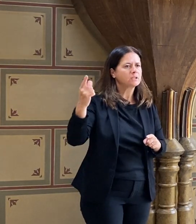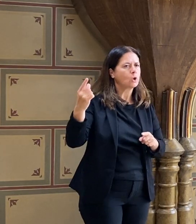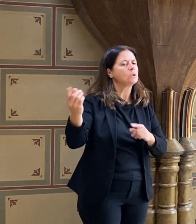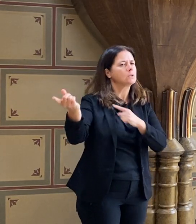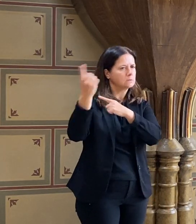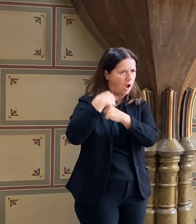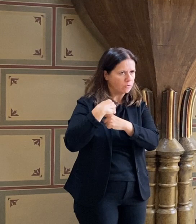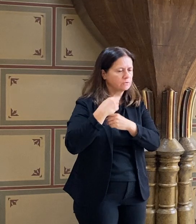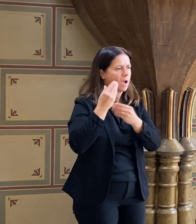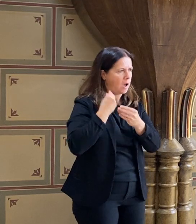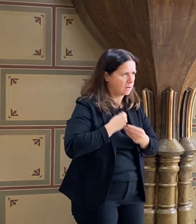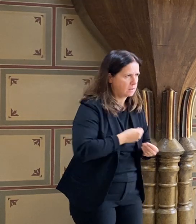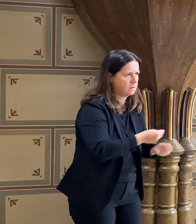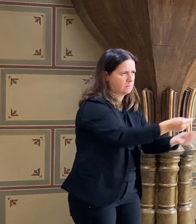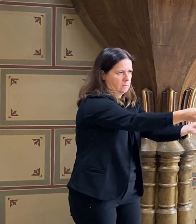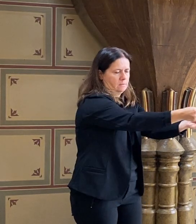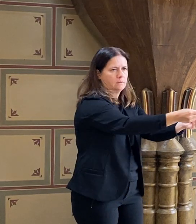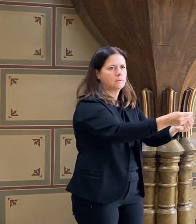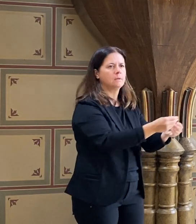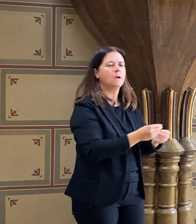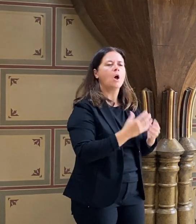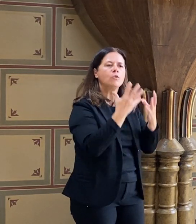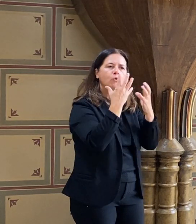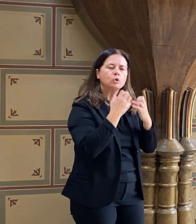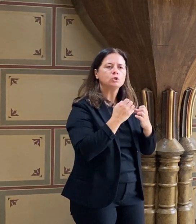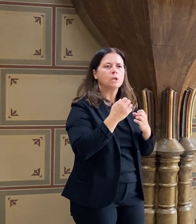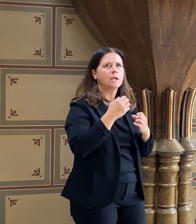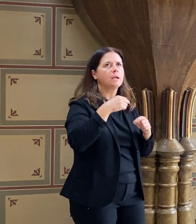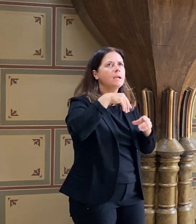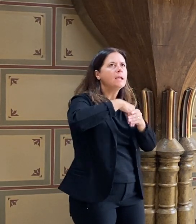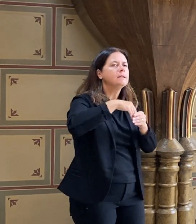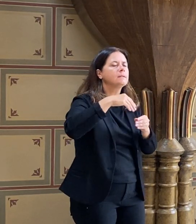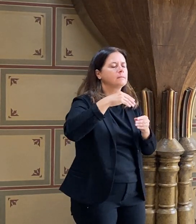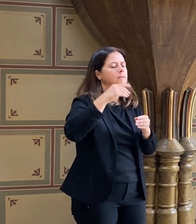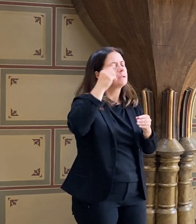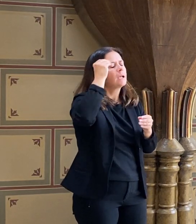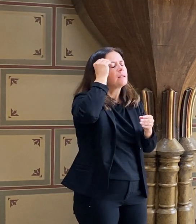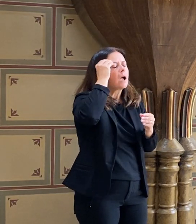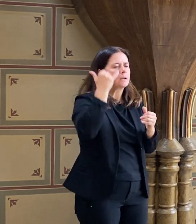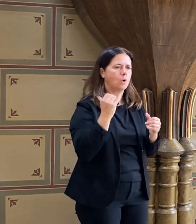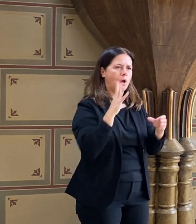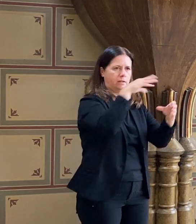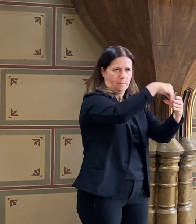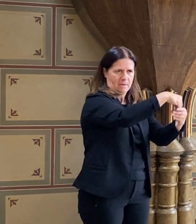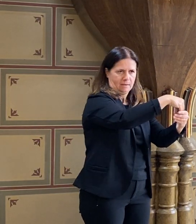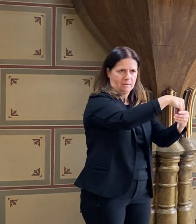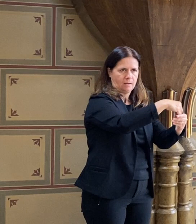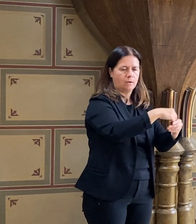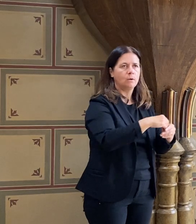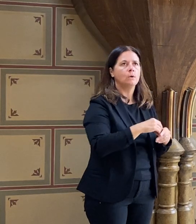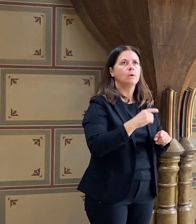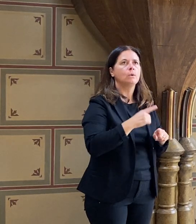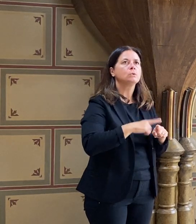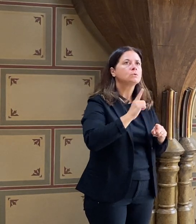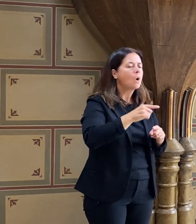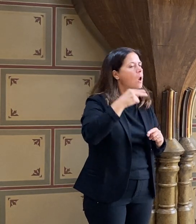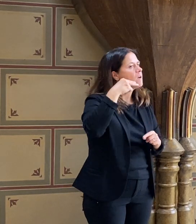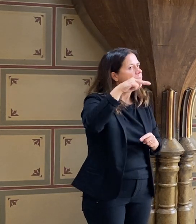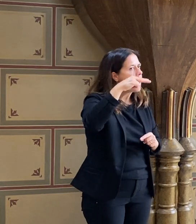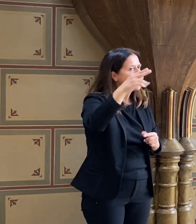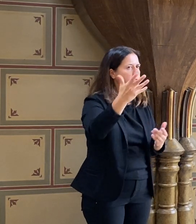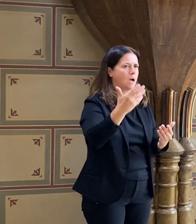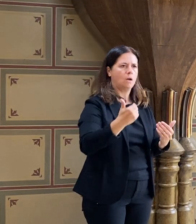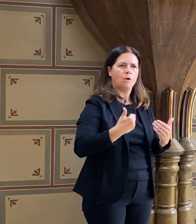Herz gelegt hat, dass sie in Gedanken mit uns ist. Und mögen wir weiterhin an